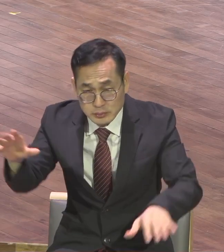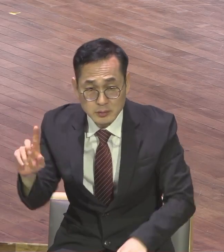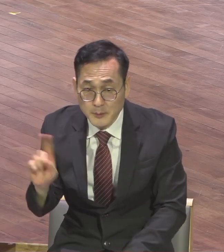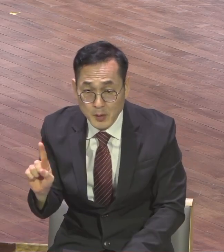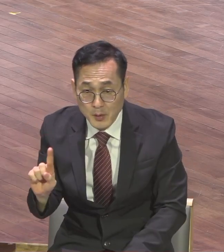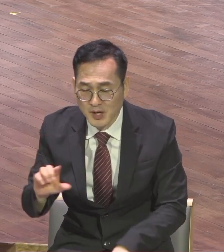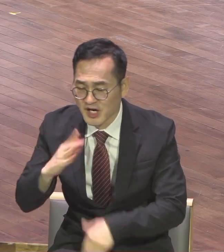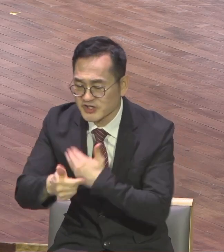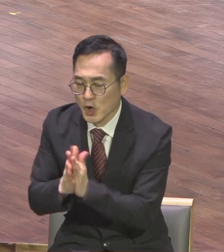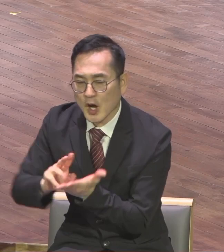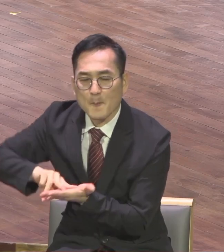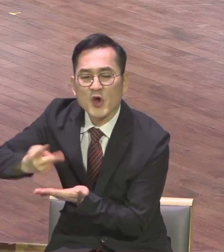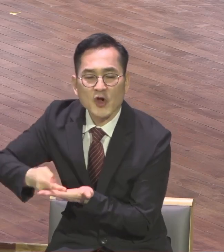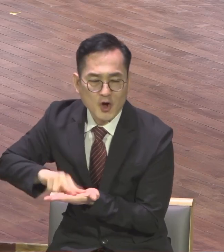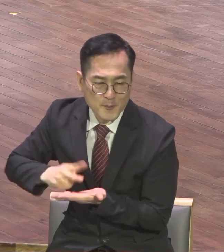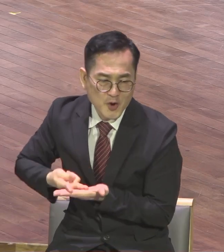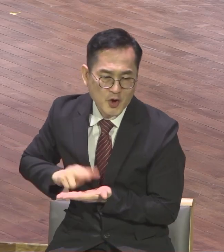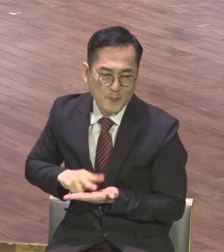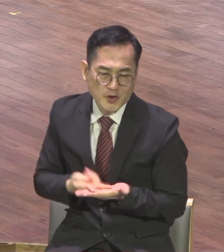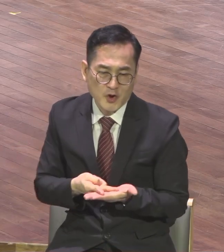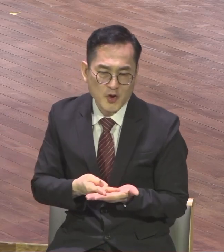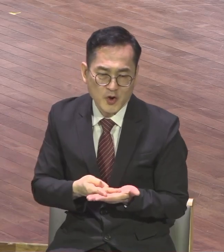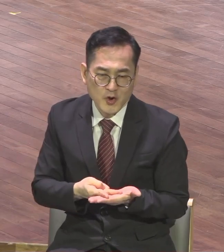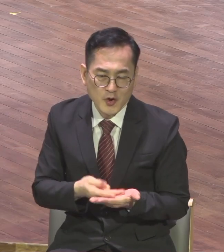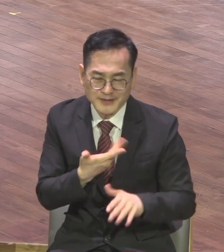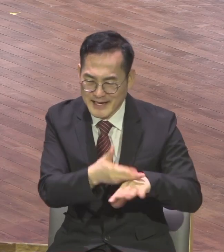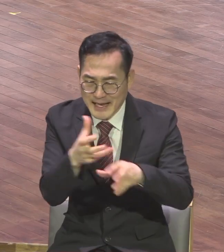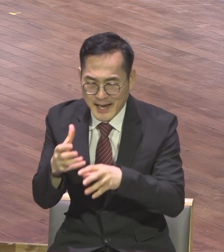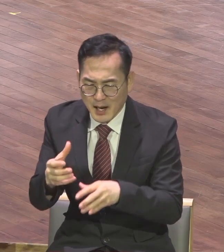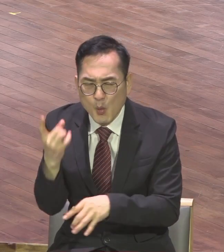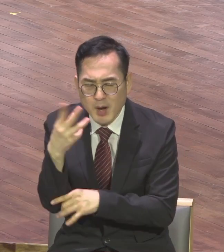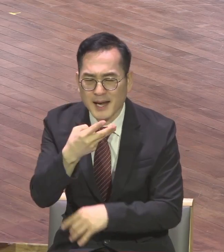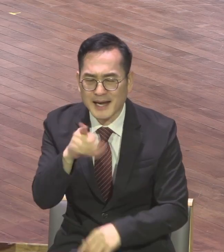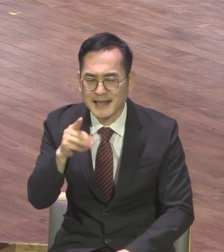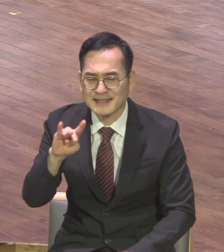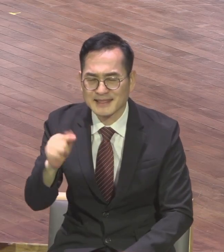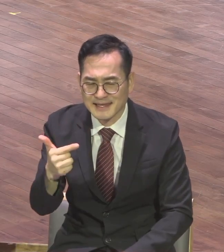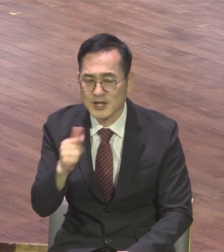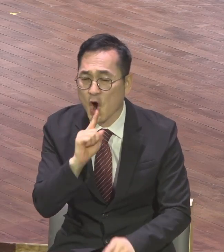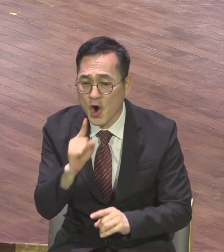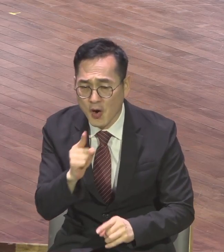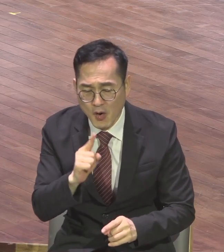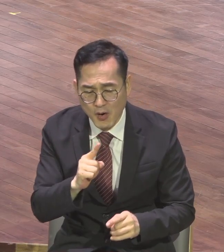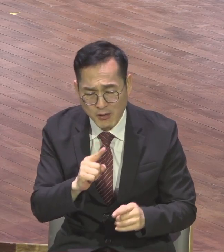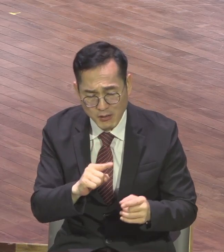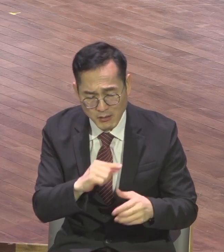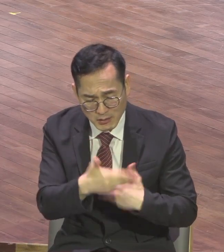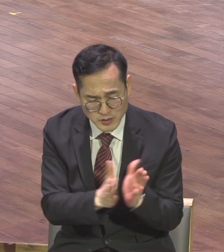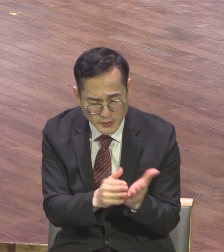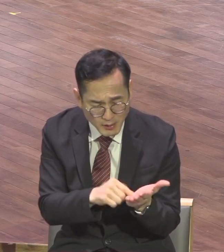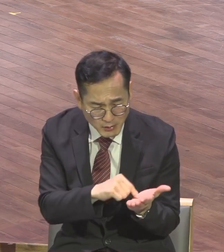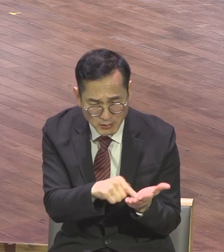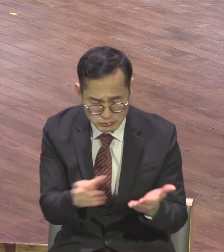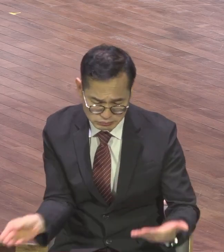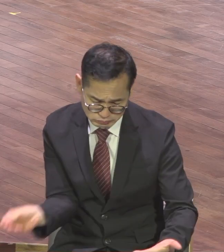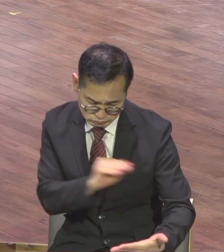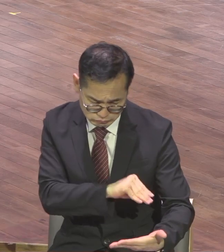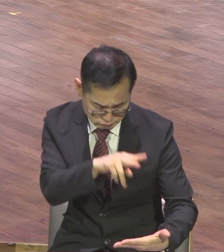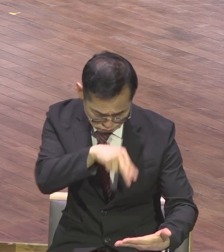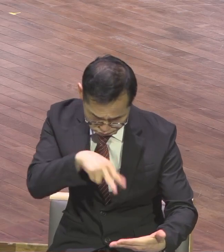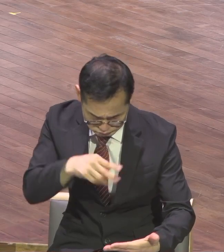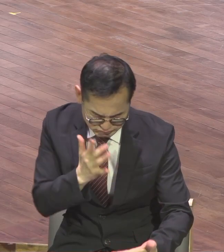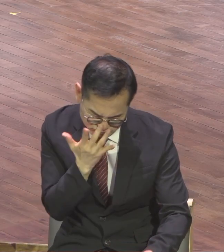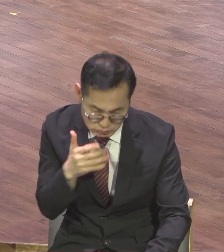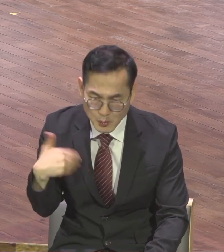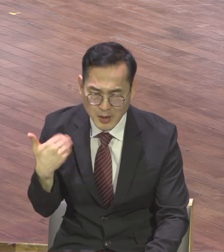성경 번역이에요. 성경 번역을 하는데 이 라틴어로만 돼 있었던 이 성경이 이거는 뭐 공부를